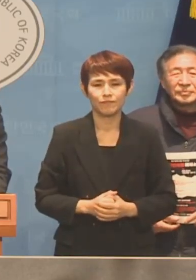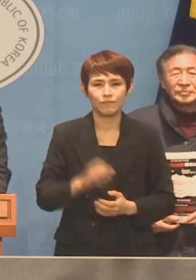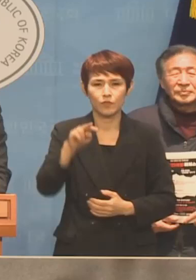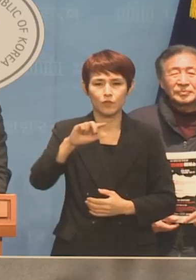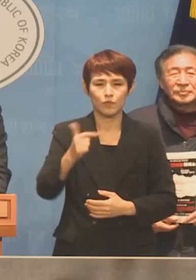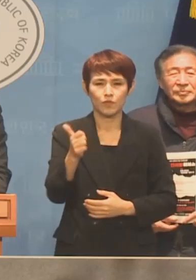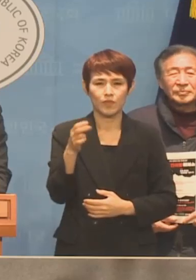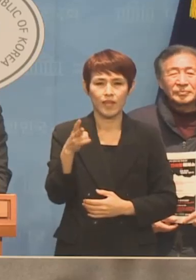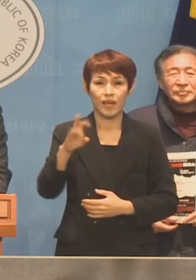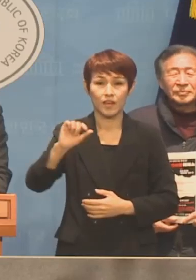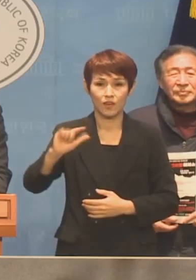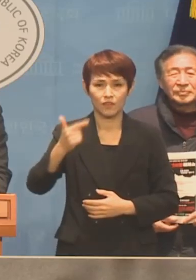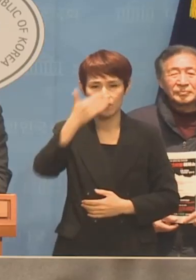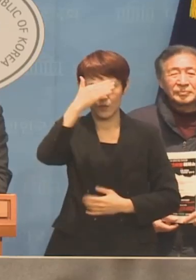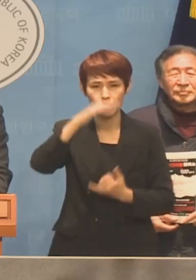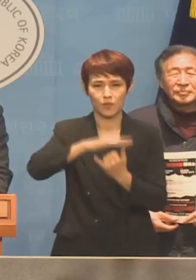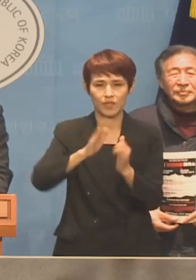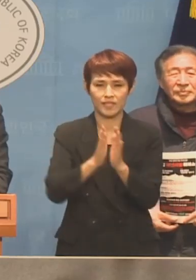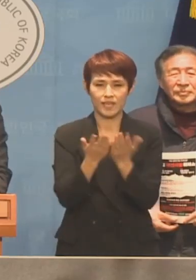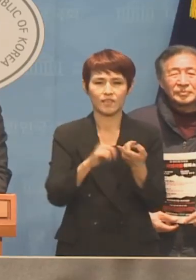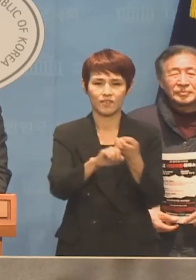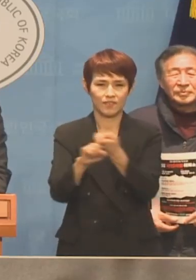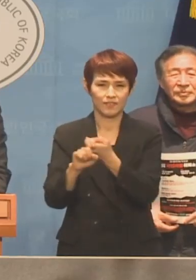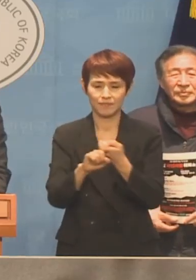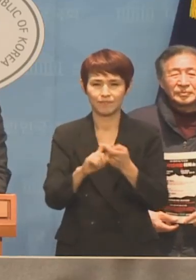윤혜연 어린이 청소년 책 작가연대님,